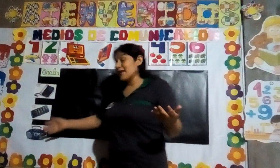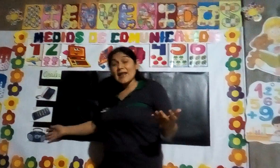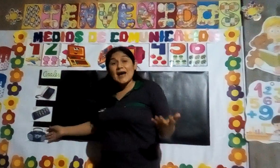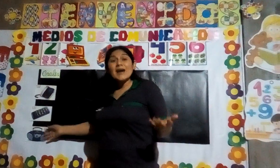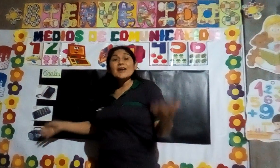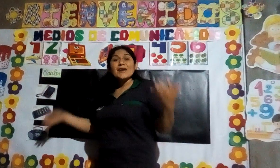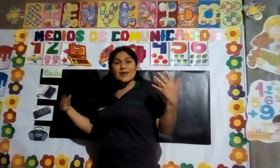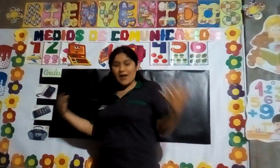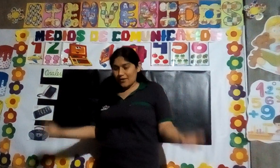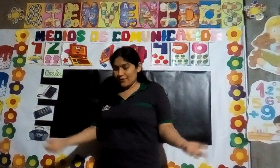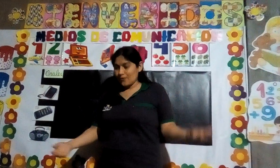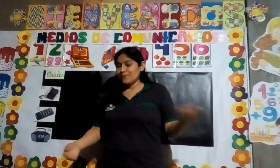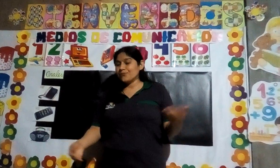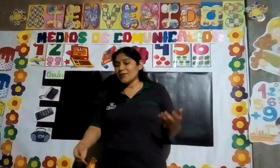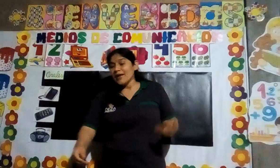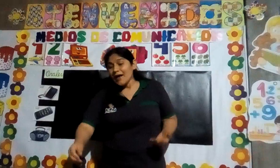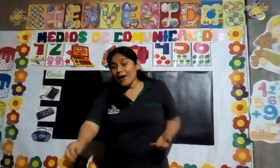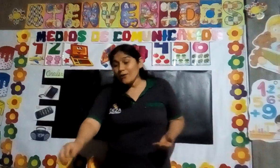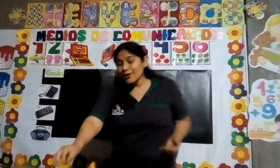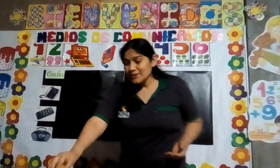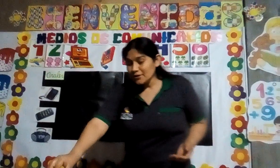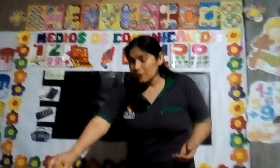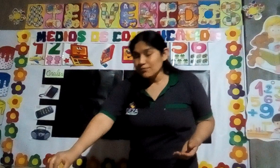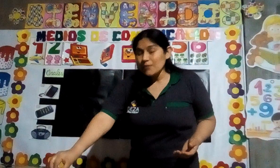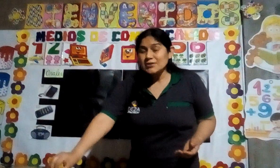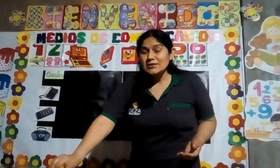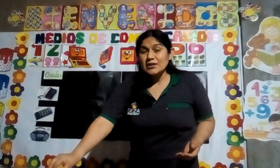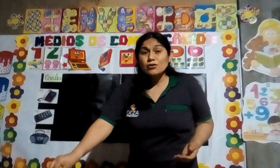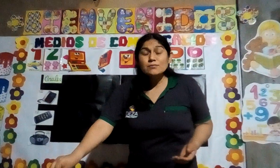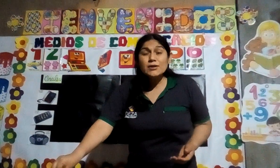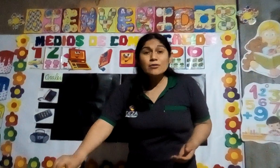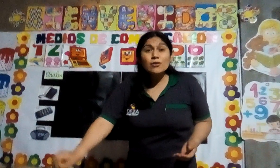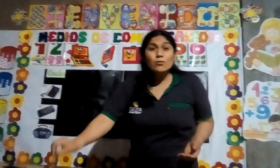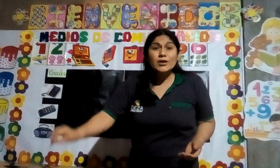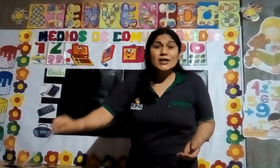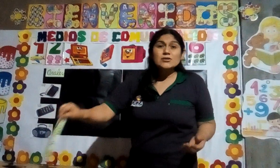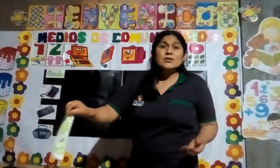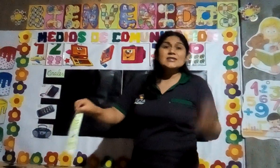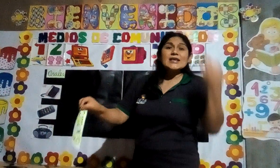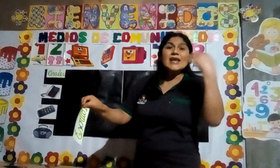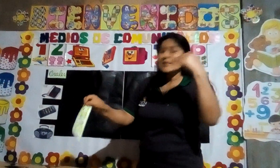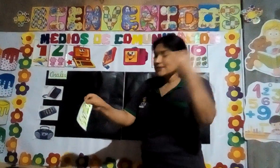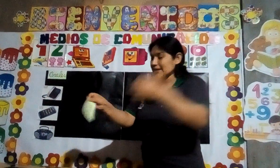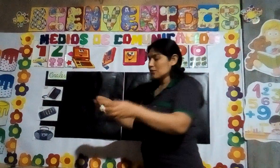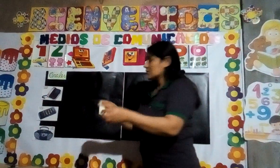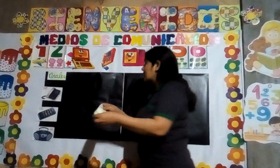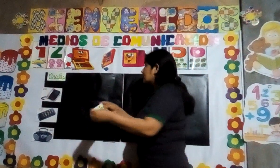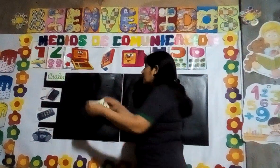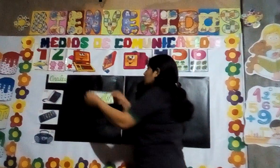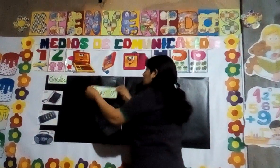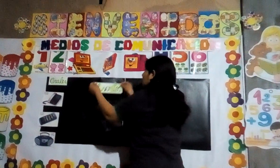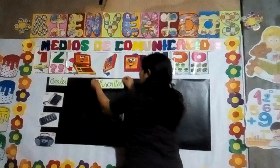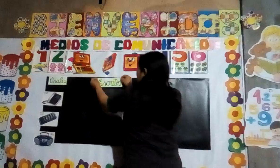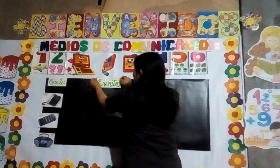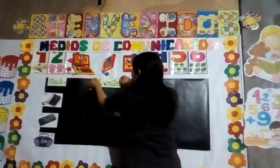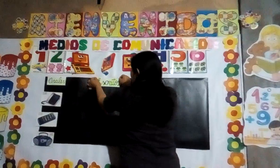la radio. Ahora, chicos, vamos a hacer los medios de comunicaciones escritos. El segundo tipo de medios